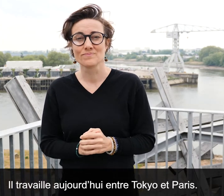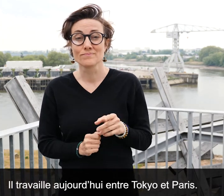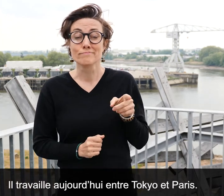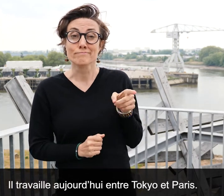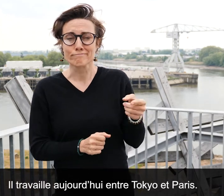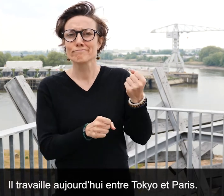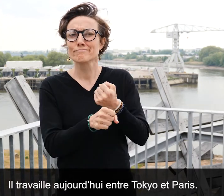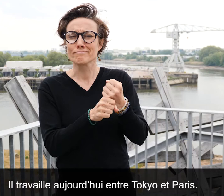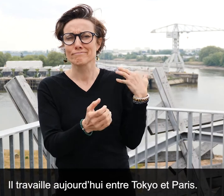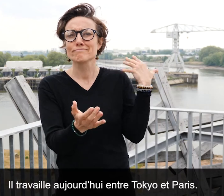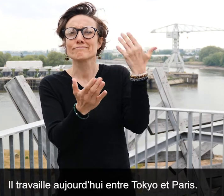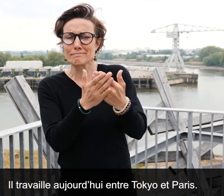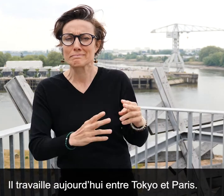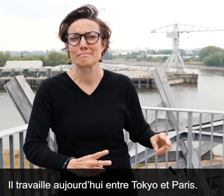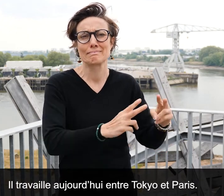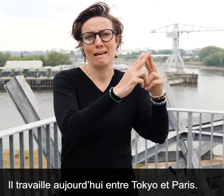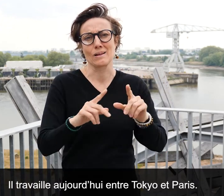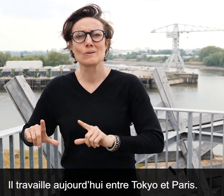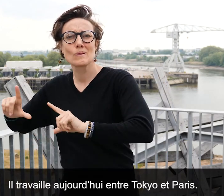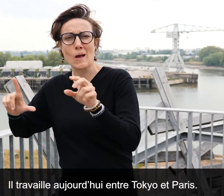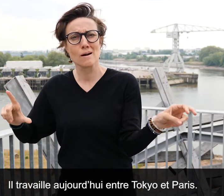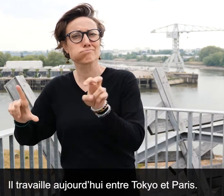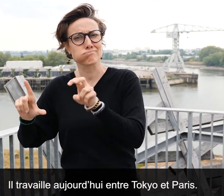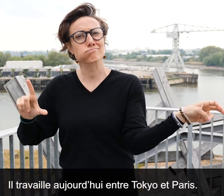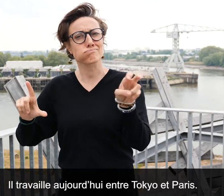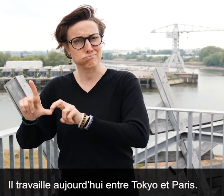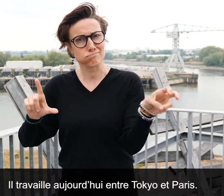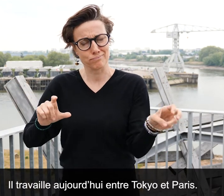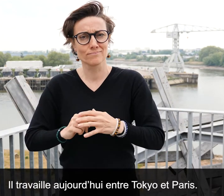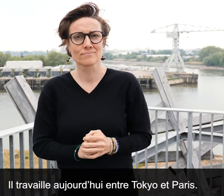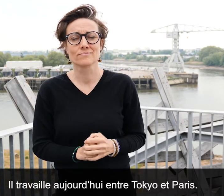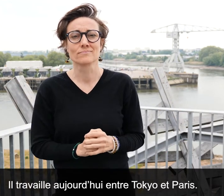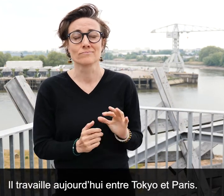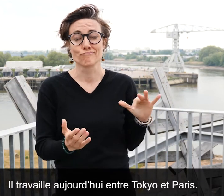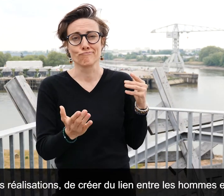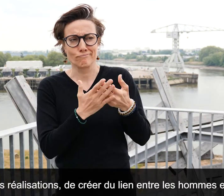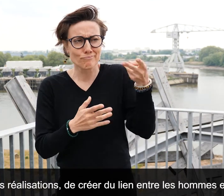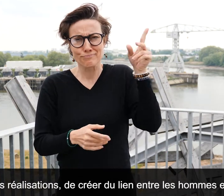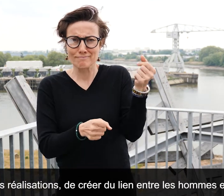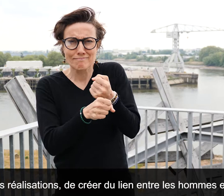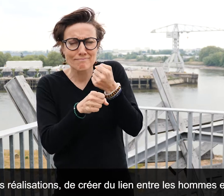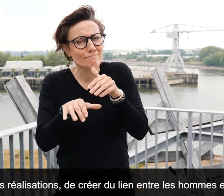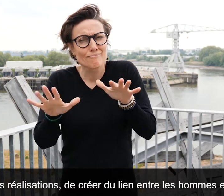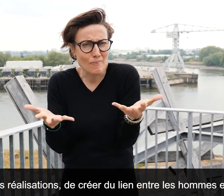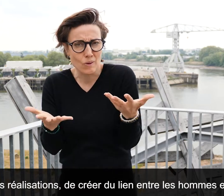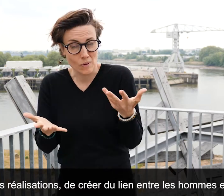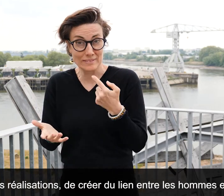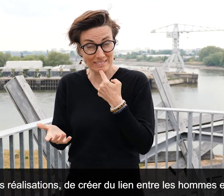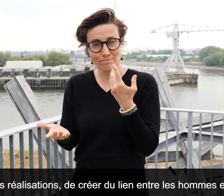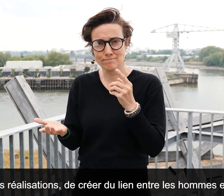il travaille aujourd'hui et paris il tente par ces réalisations de créer